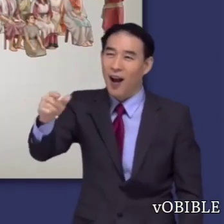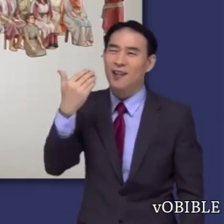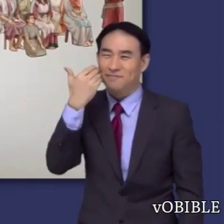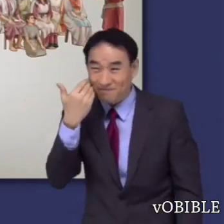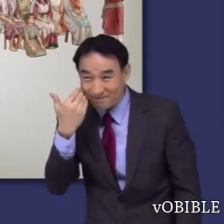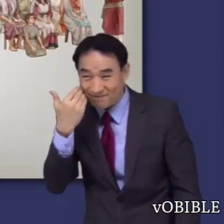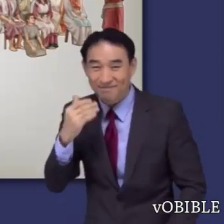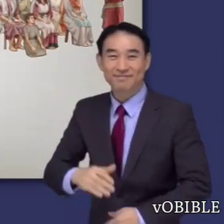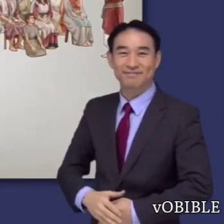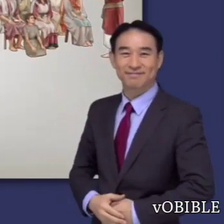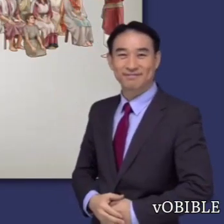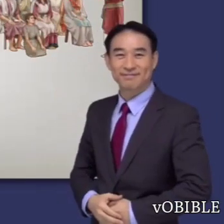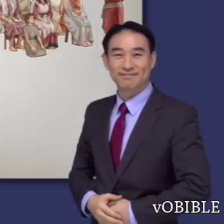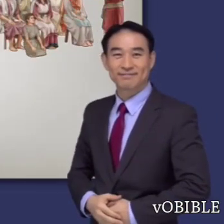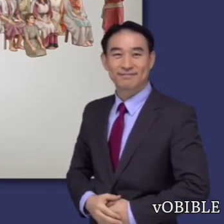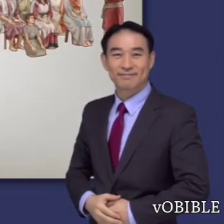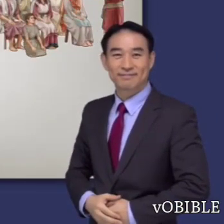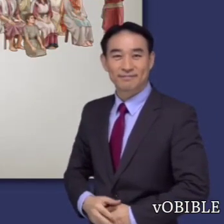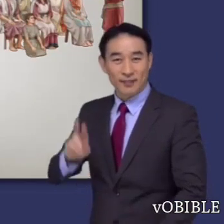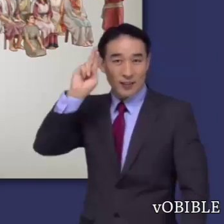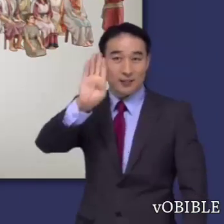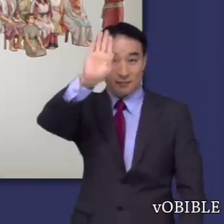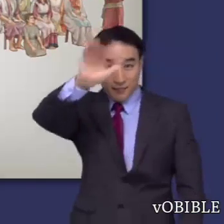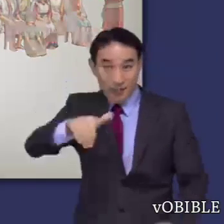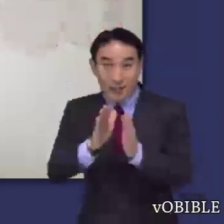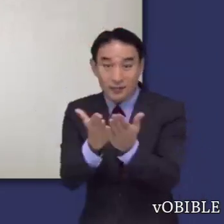些在我们当中带头的人。